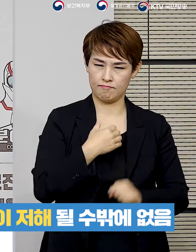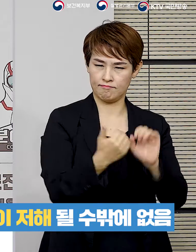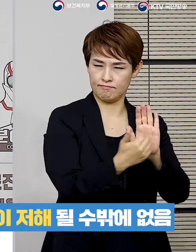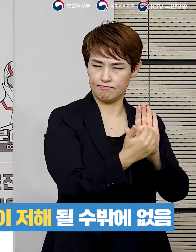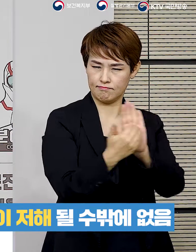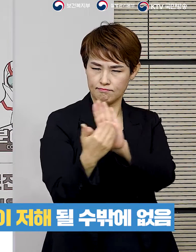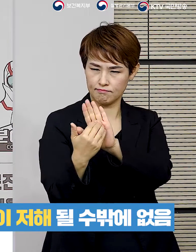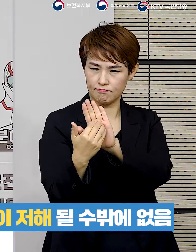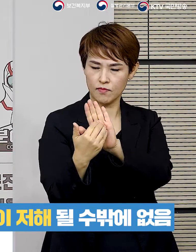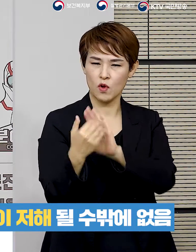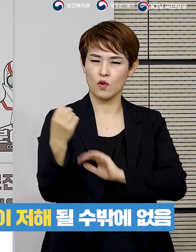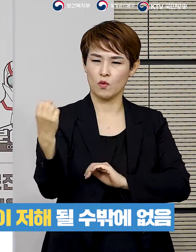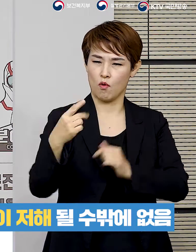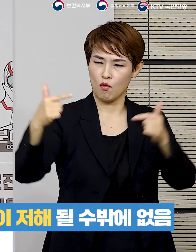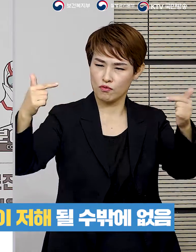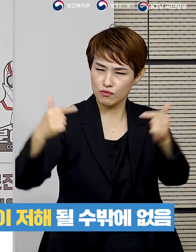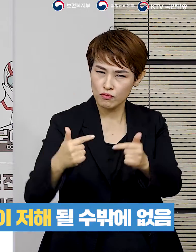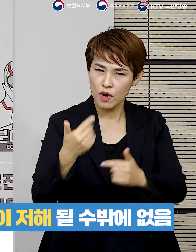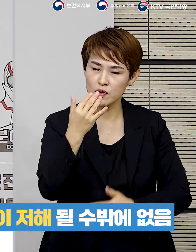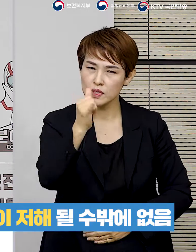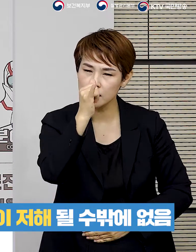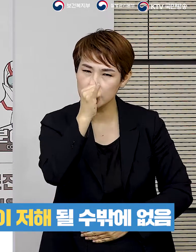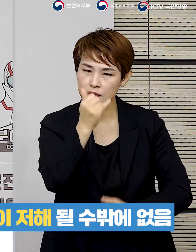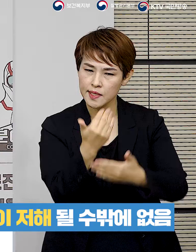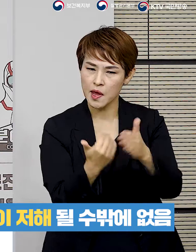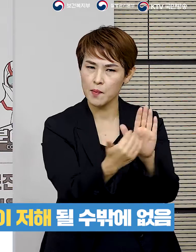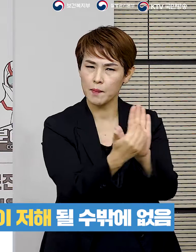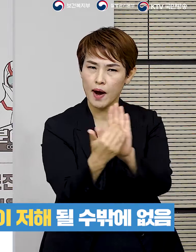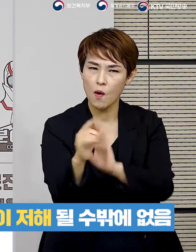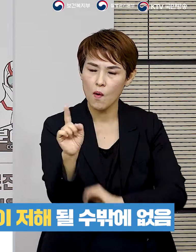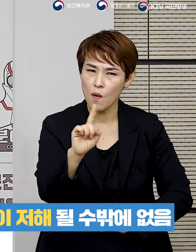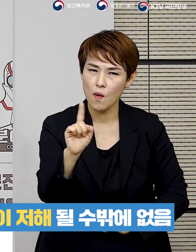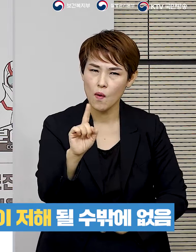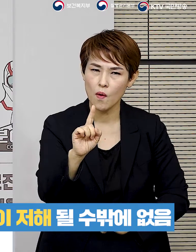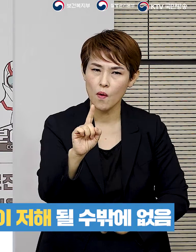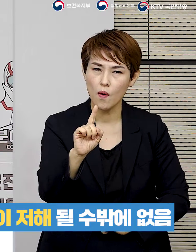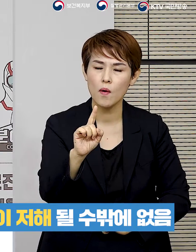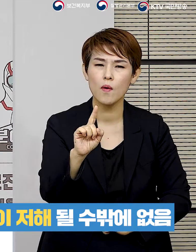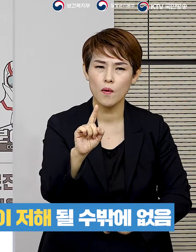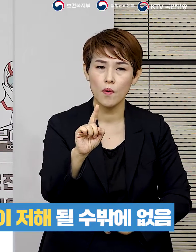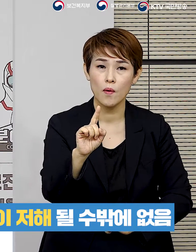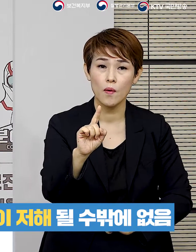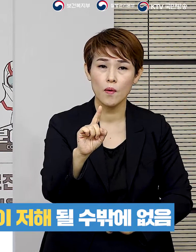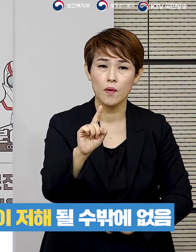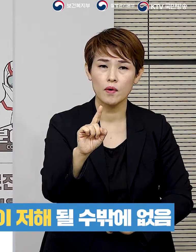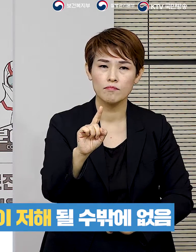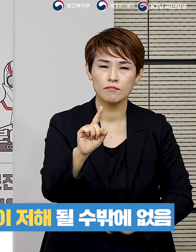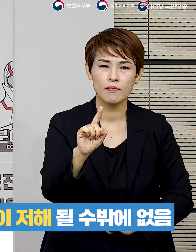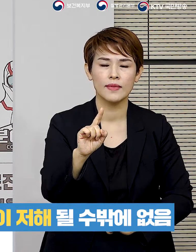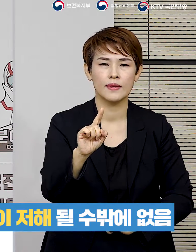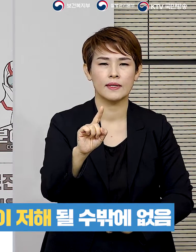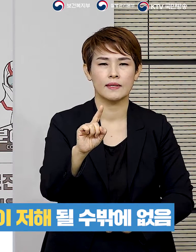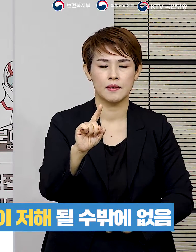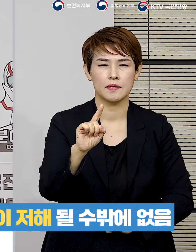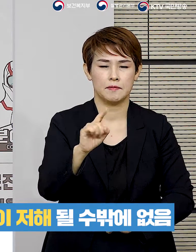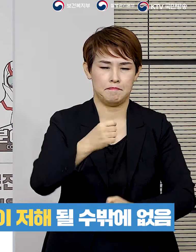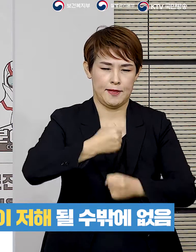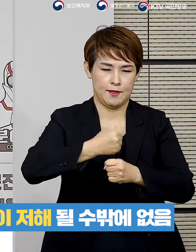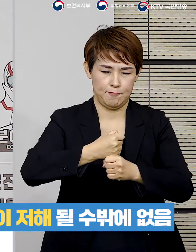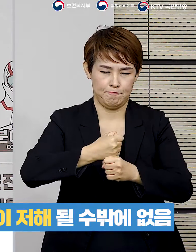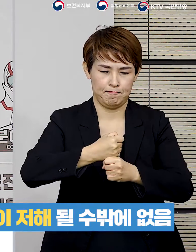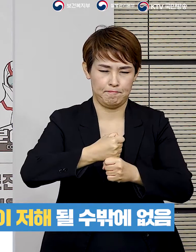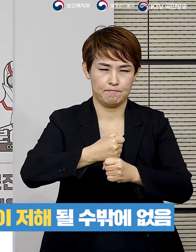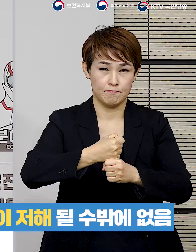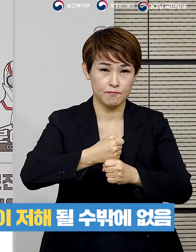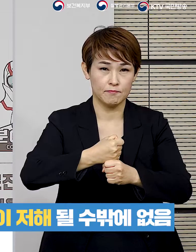그러나 질병의 위험을 최소화하는 그런 예방의 조치를 담보할 수 있는지, 이거를